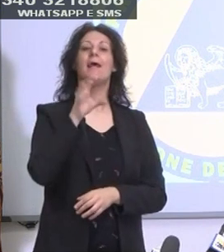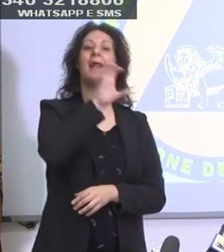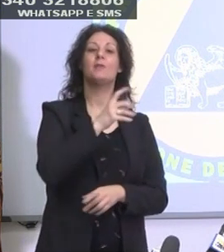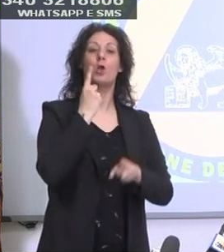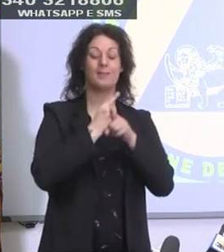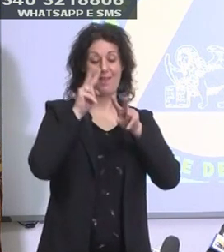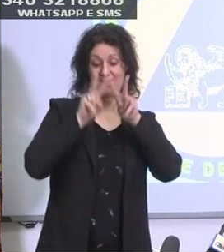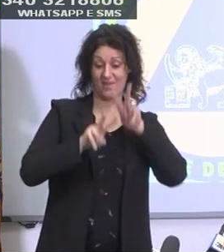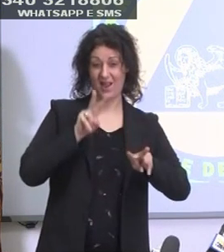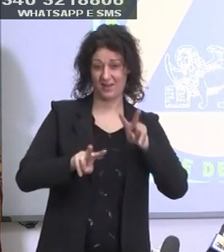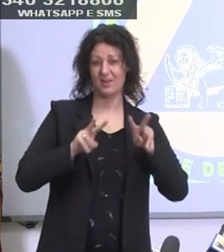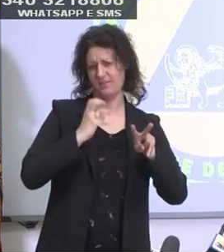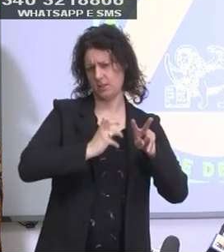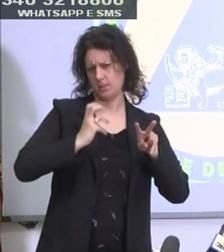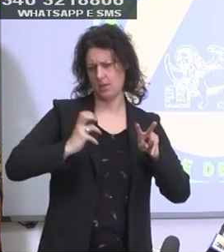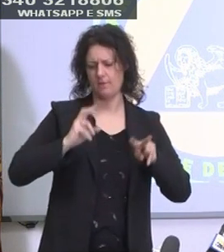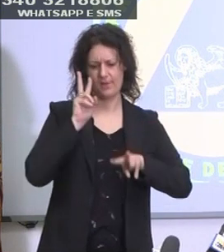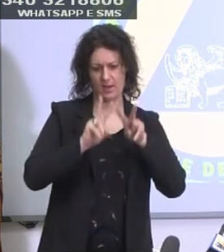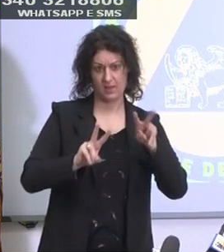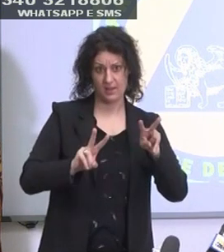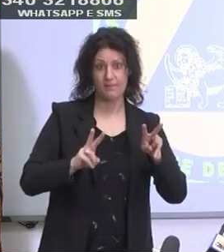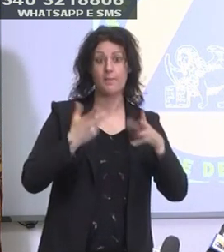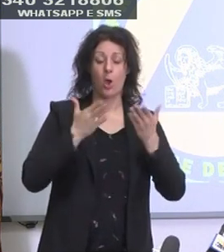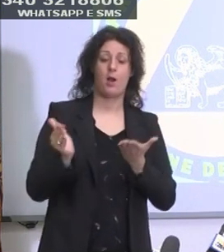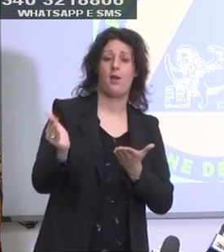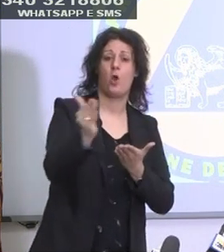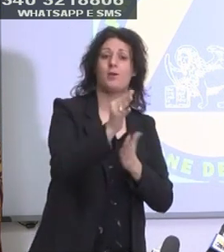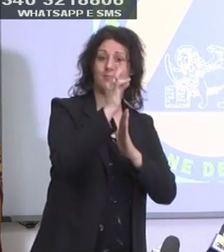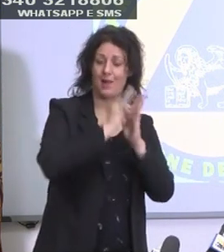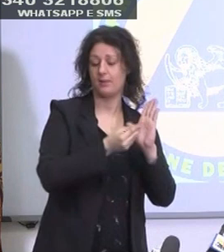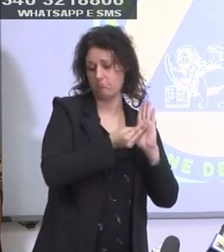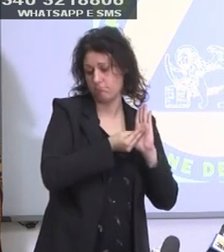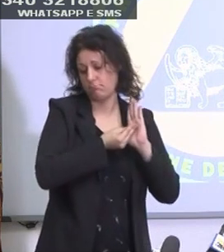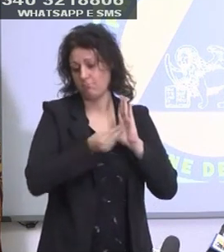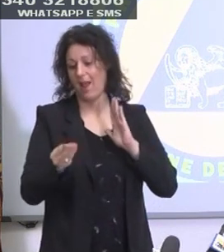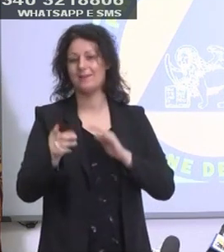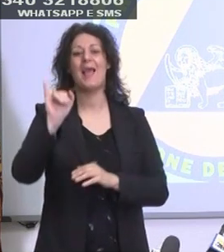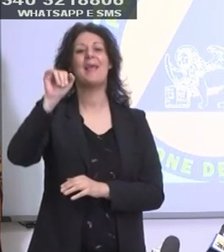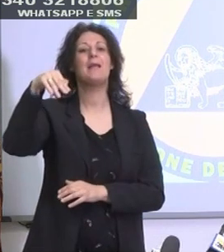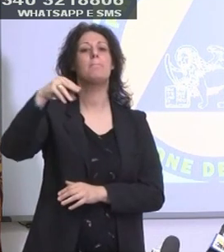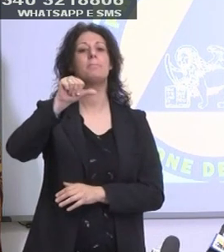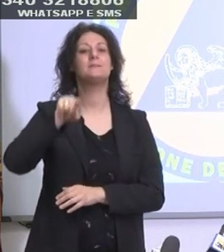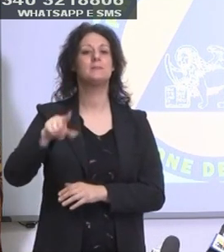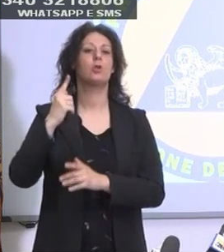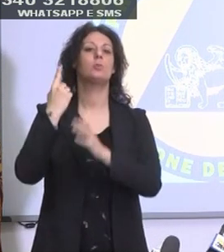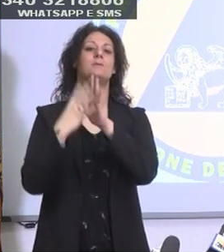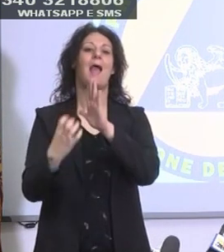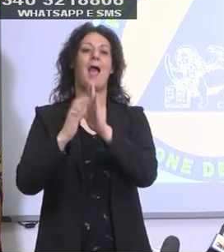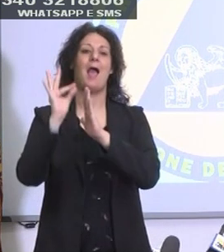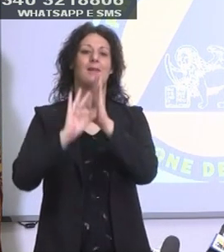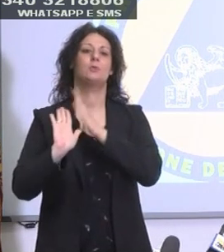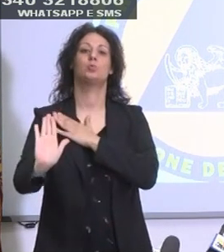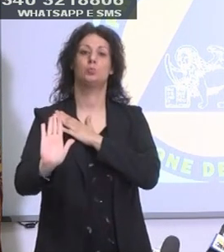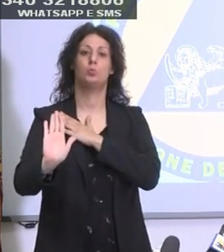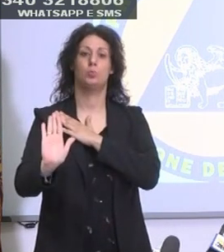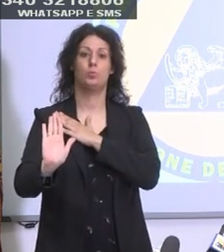una serie di verifiche, poi trasferisce tutto con dati cumulativi all'INPS, che ha anche dati che non sono in disponibilità della regione. Lì